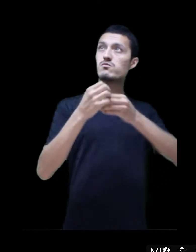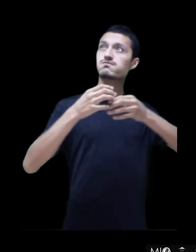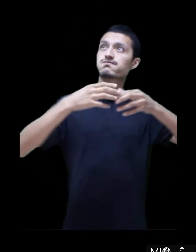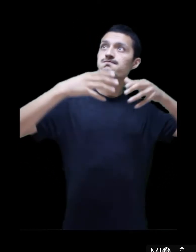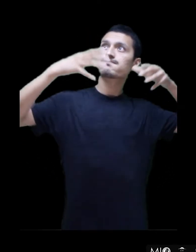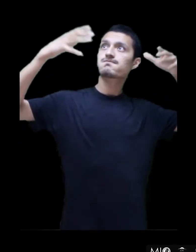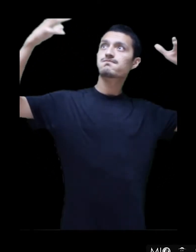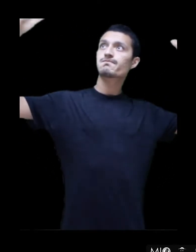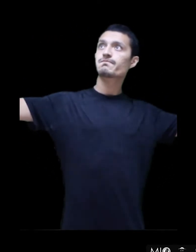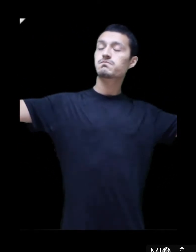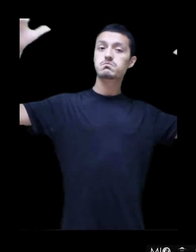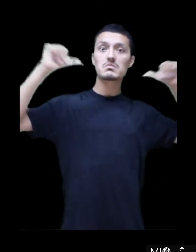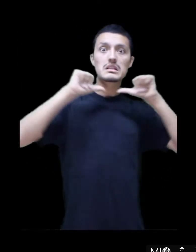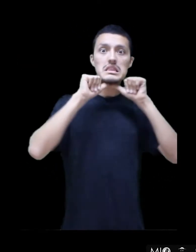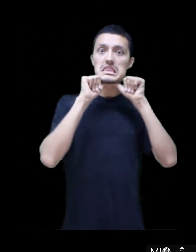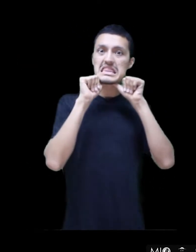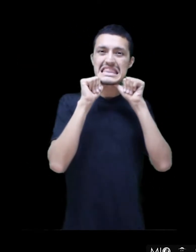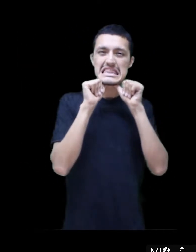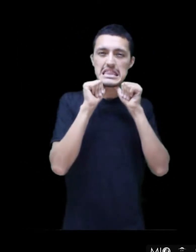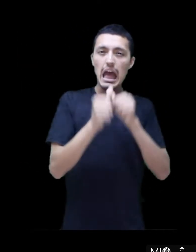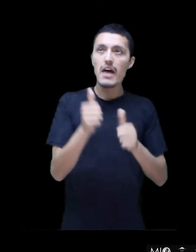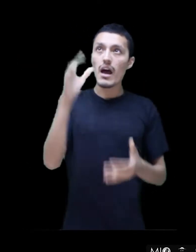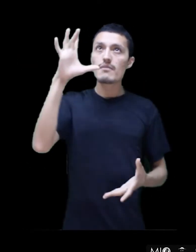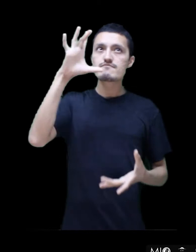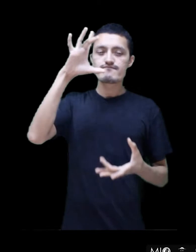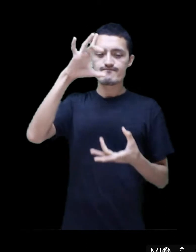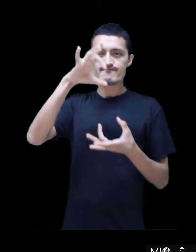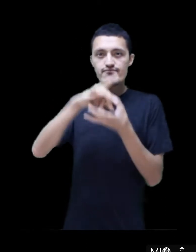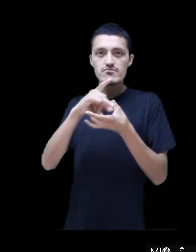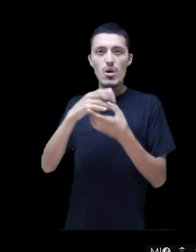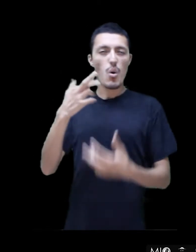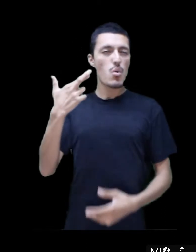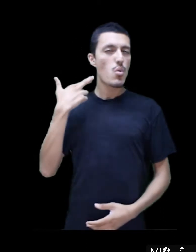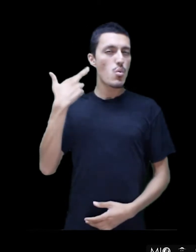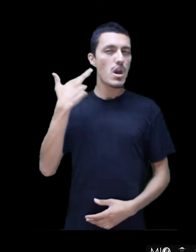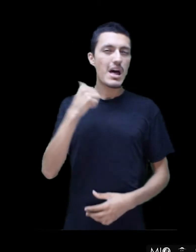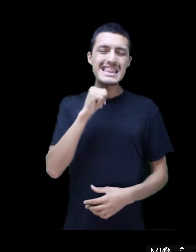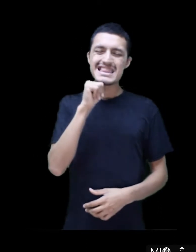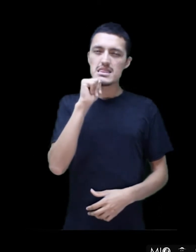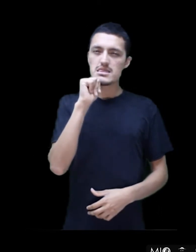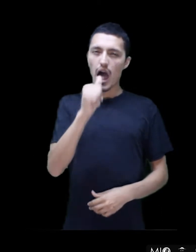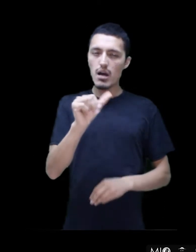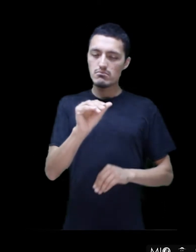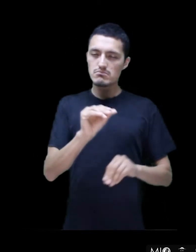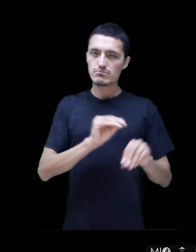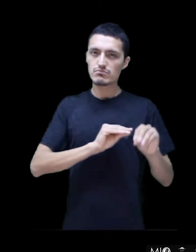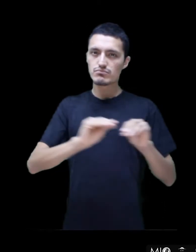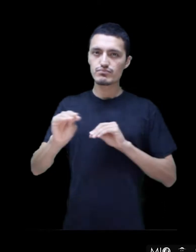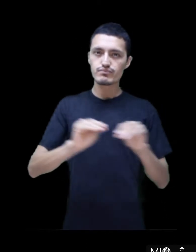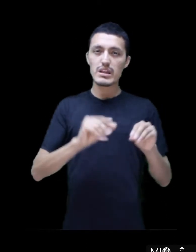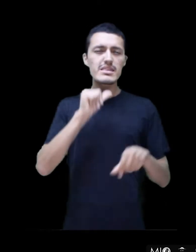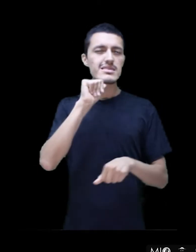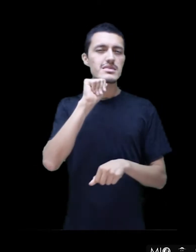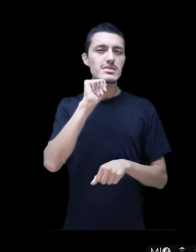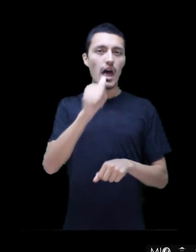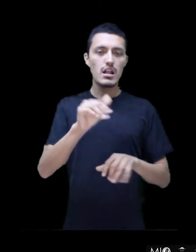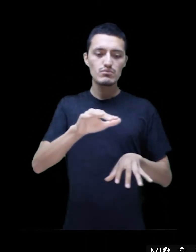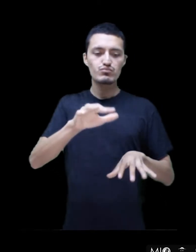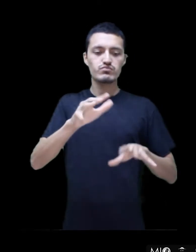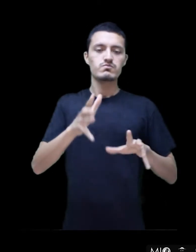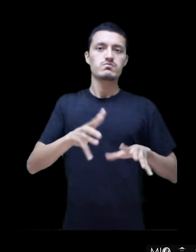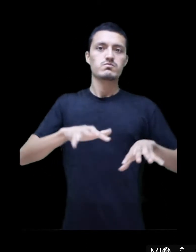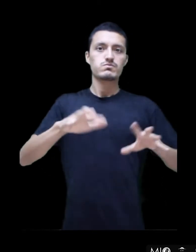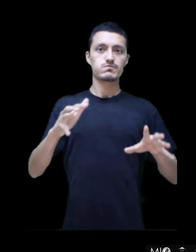extensión. No había nada que estuviera junto o que hiciera ruido. Nada se movía, ni se